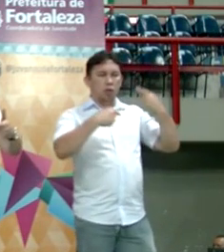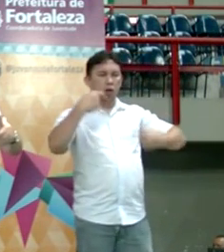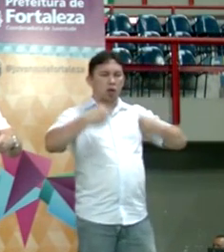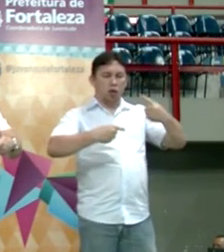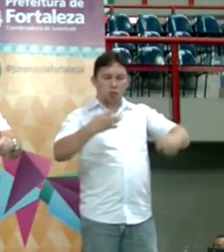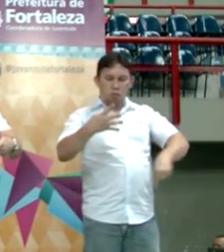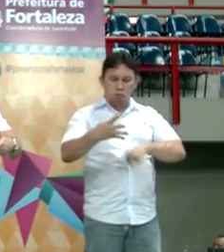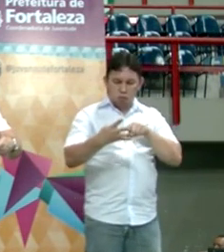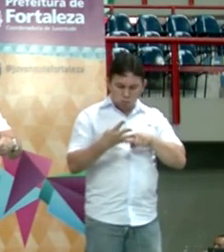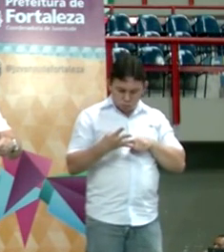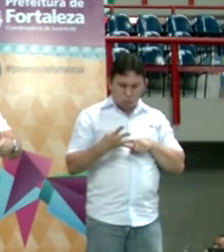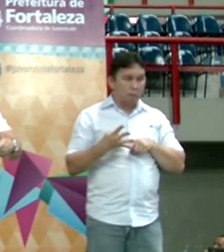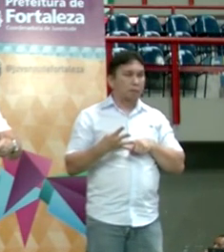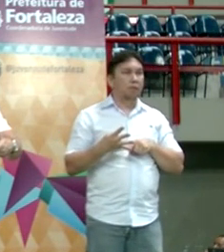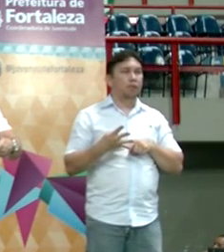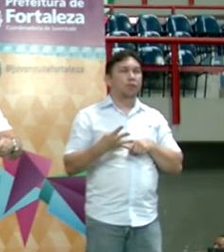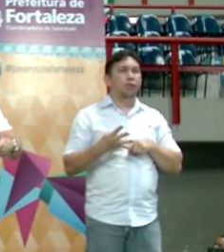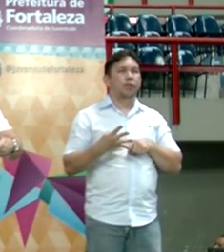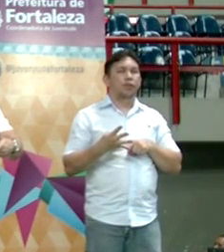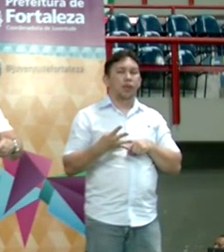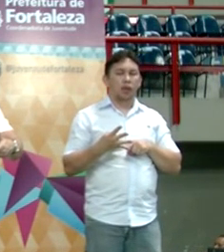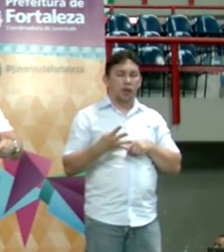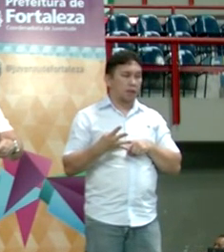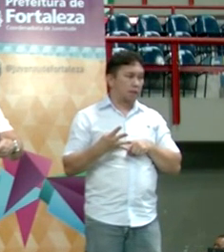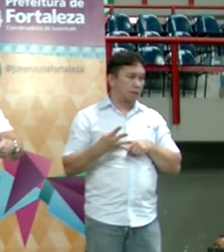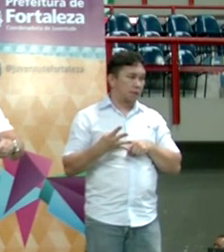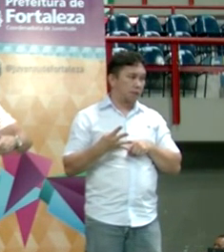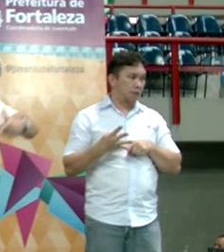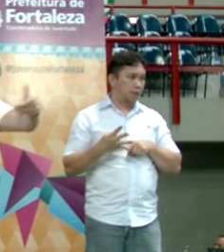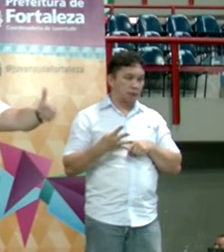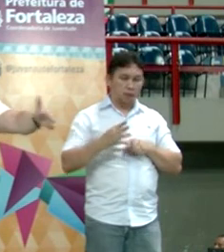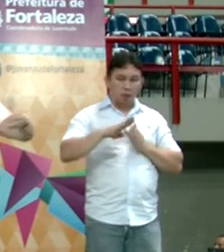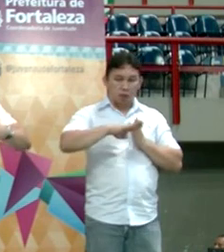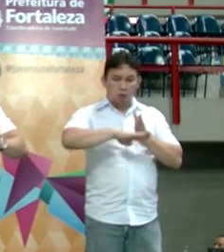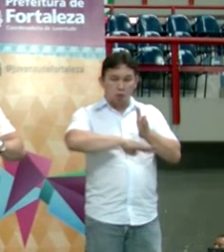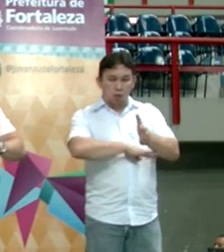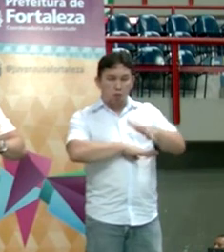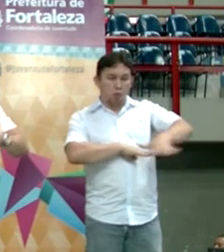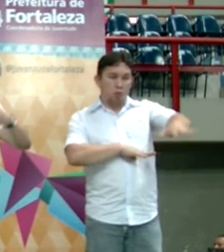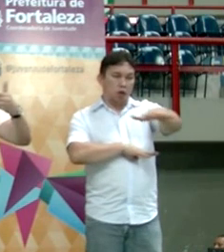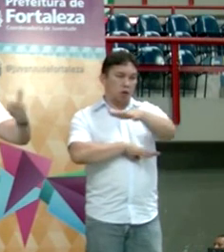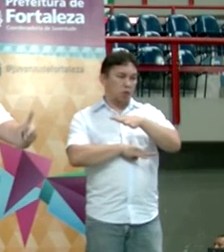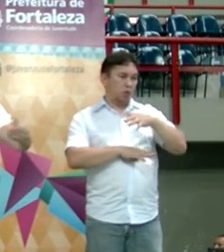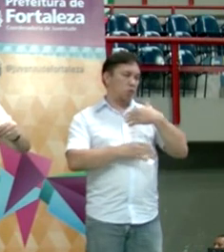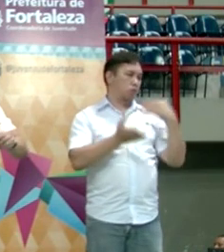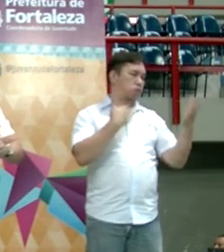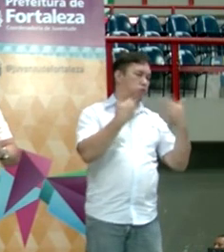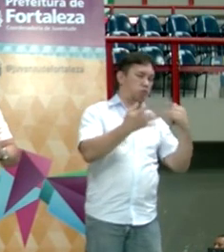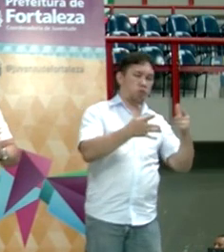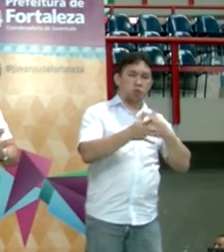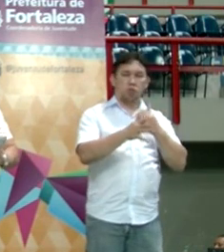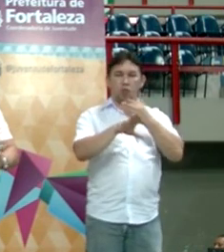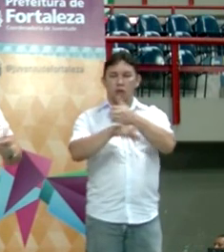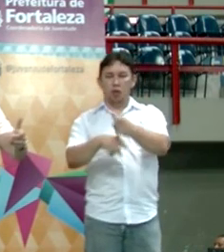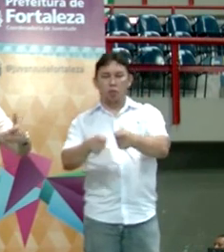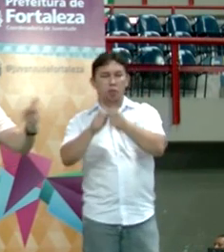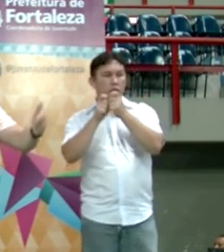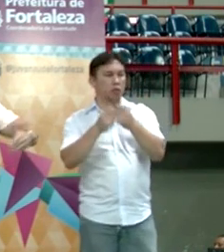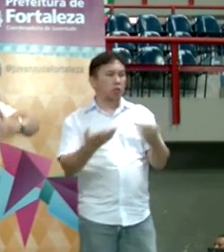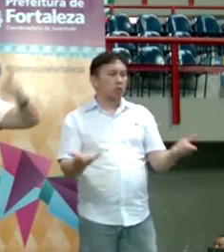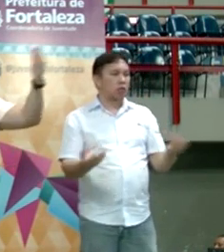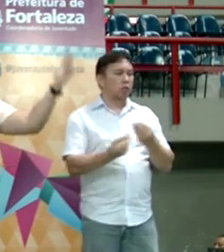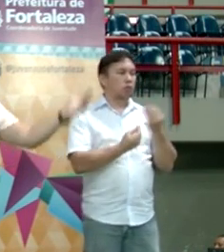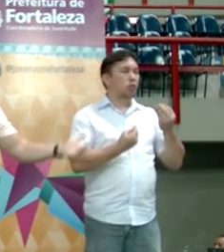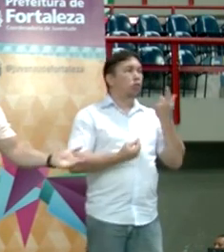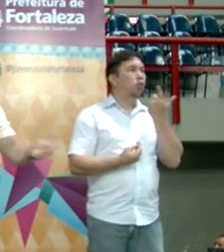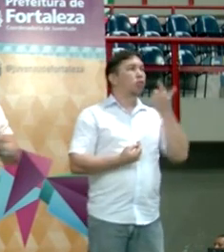políticos, ele escutava isso, tá certo, quando ele ia para algum espaço público, quando ele ia para a missa. Então como é que ele